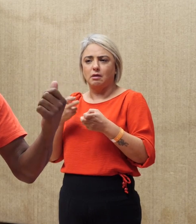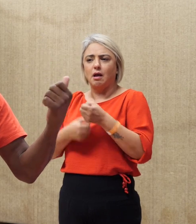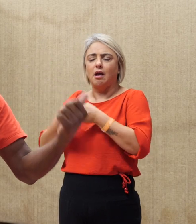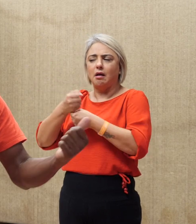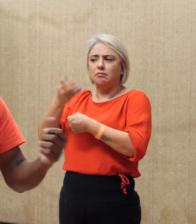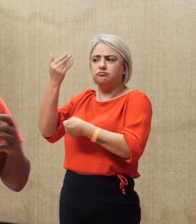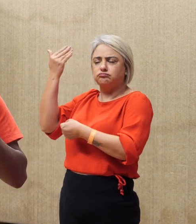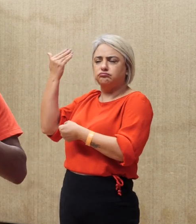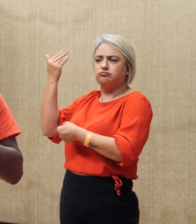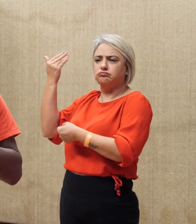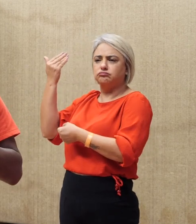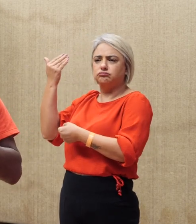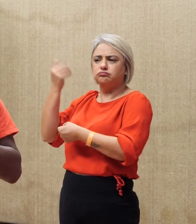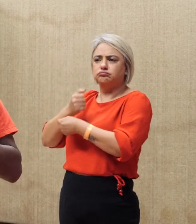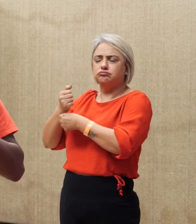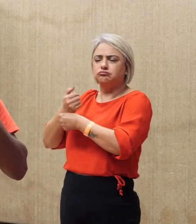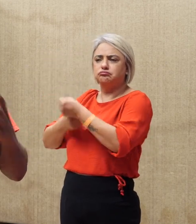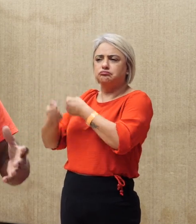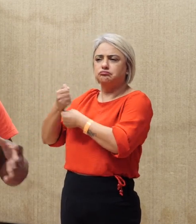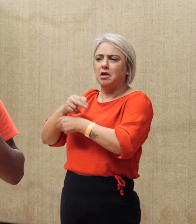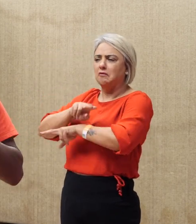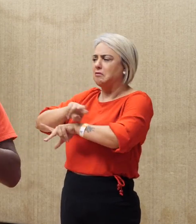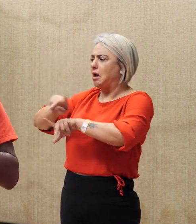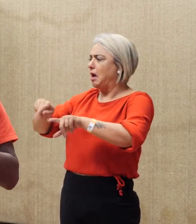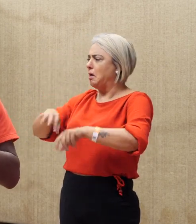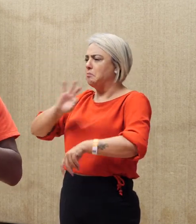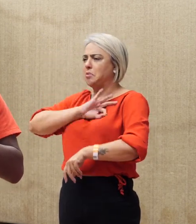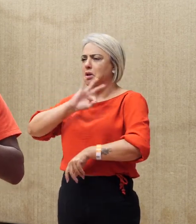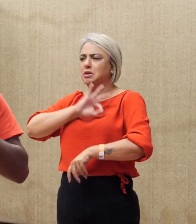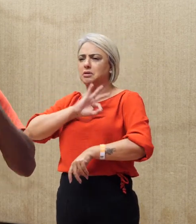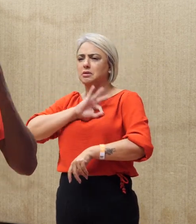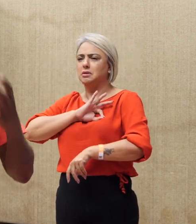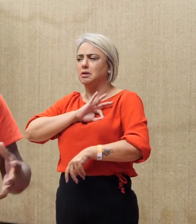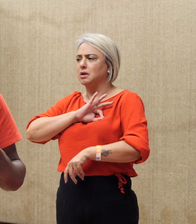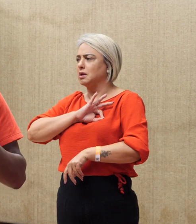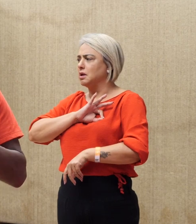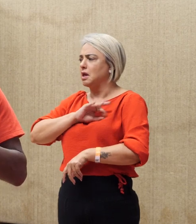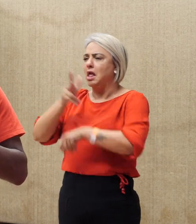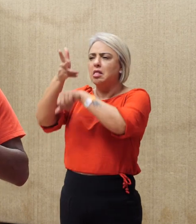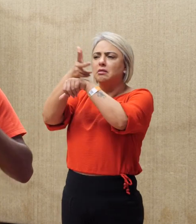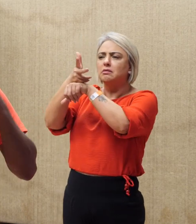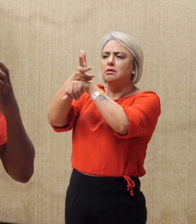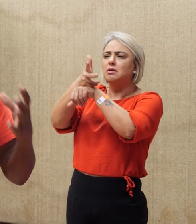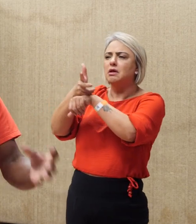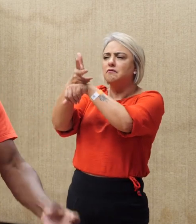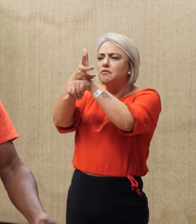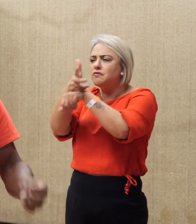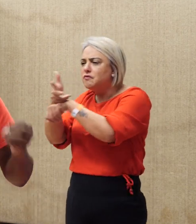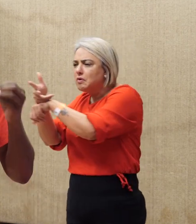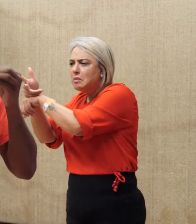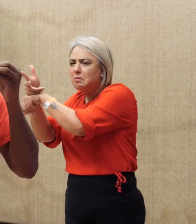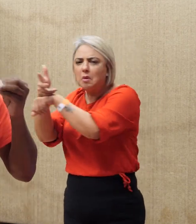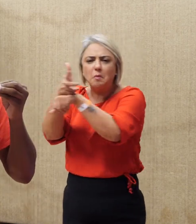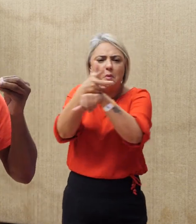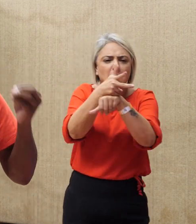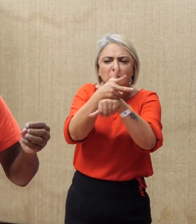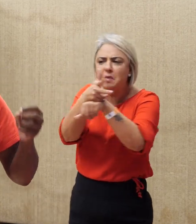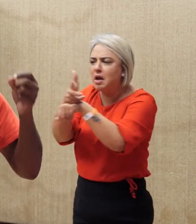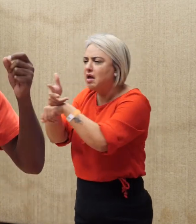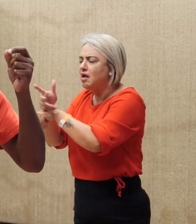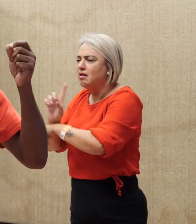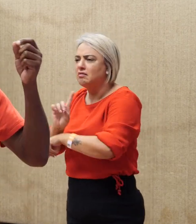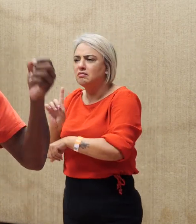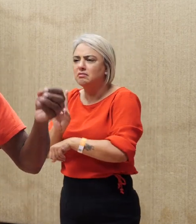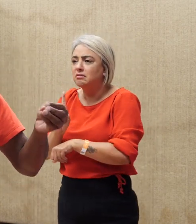alguns anos atrás aí de diversos policiais com câmeras filmados e eles não